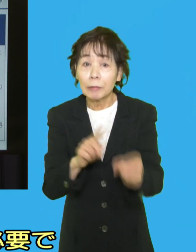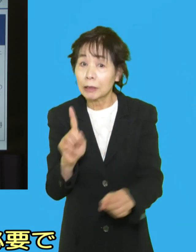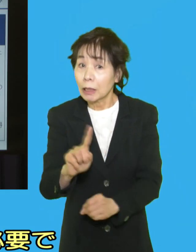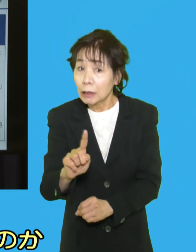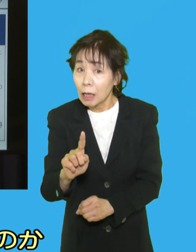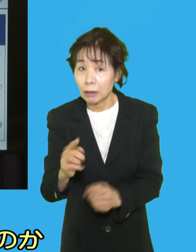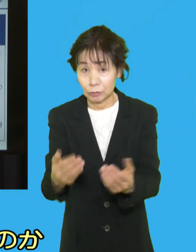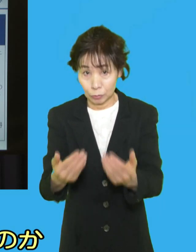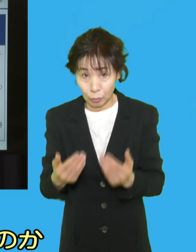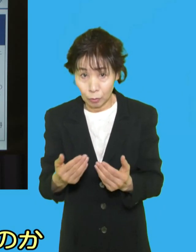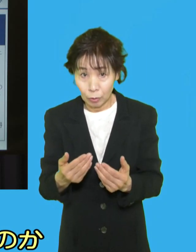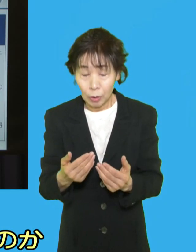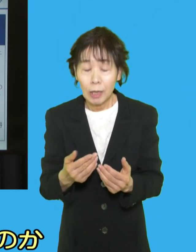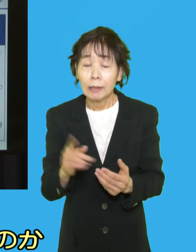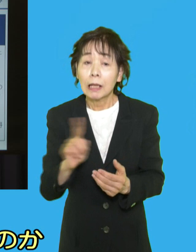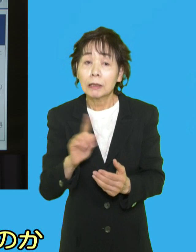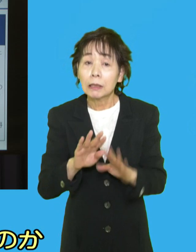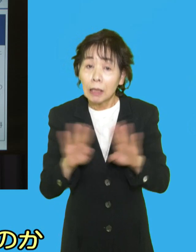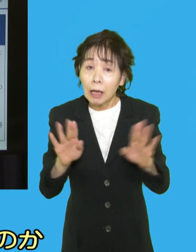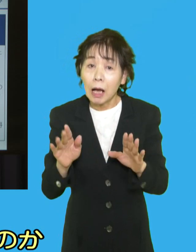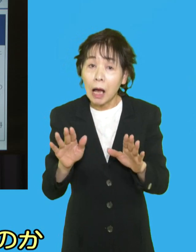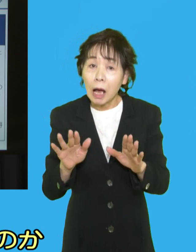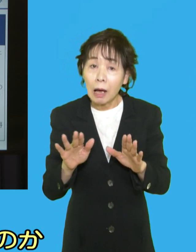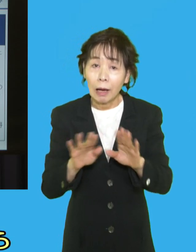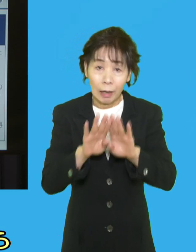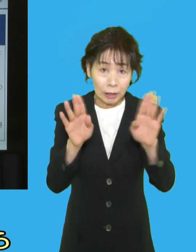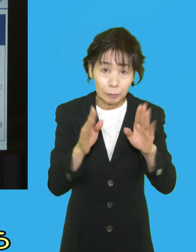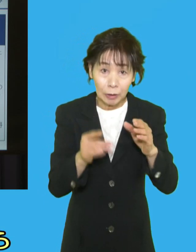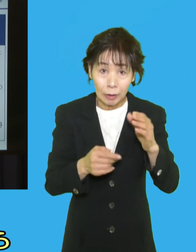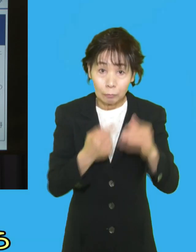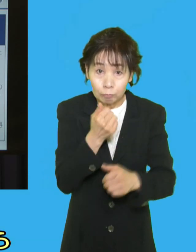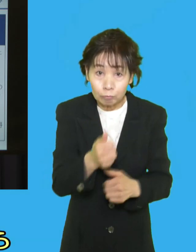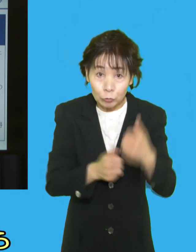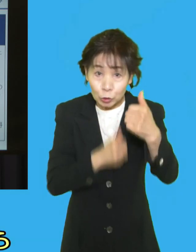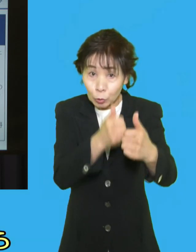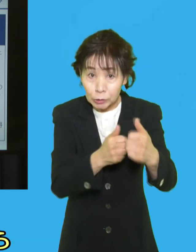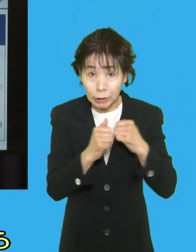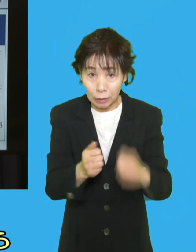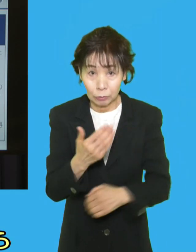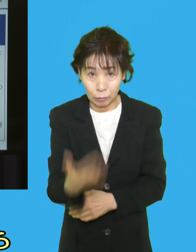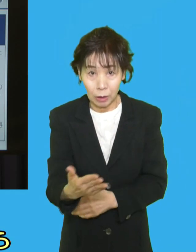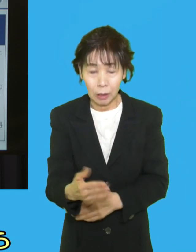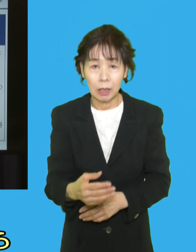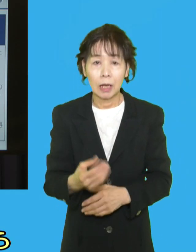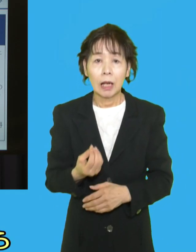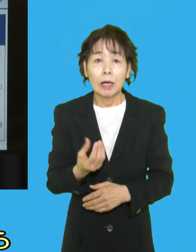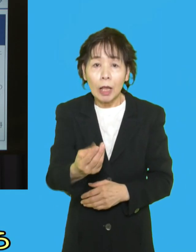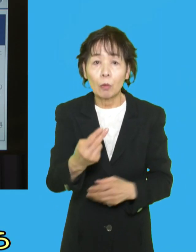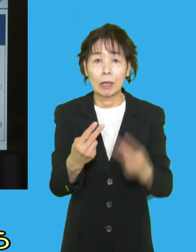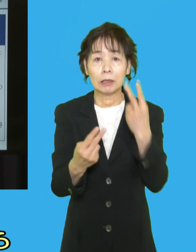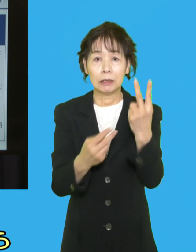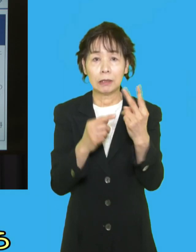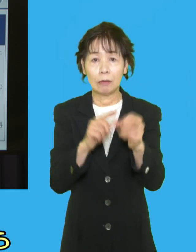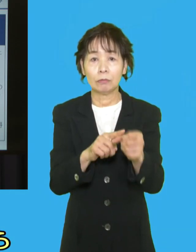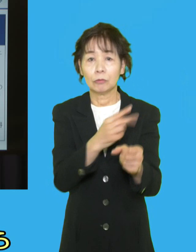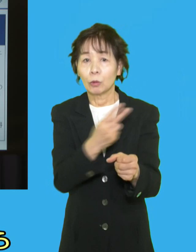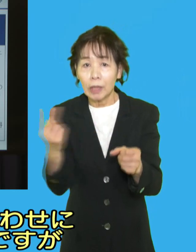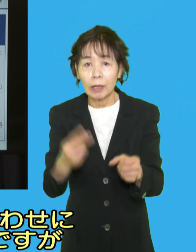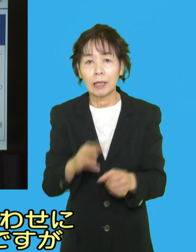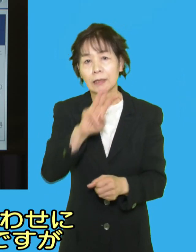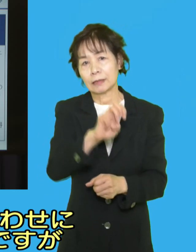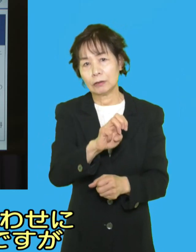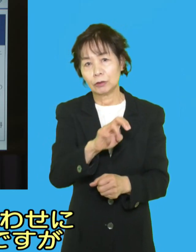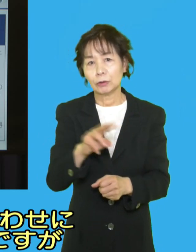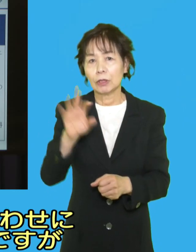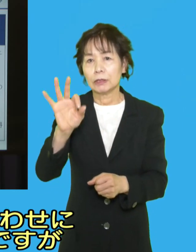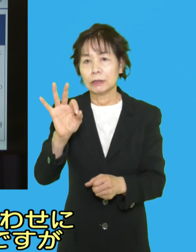が必要でですね、どういうことから挑戦していけばいいのかと、これ令和2年度でこの 30% 20% だったらまさ